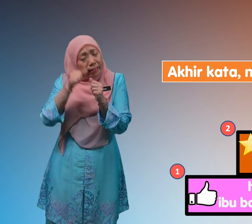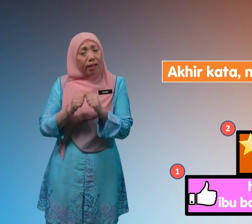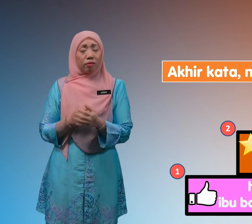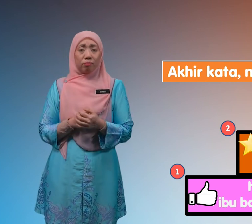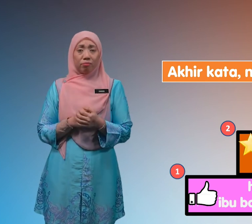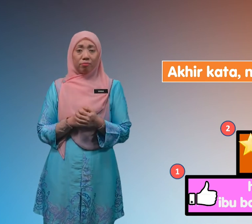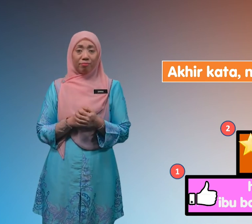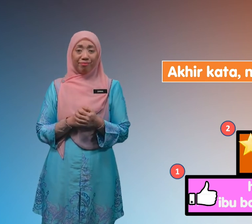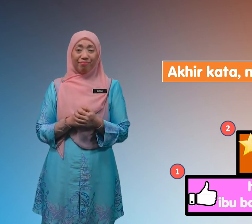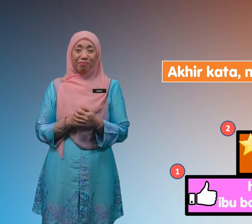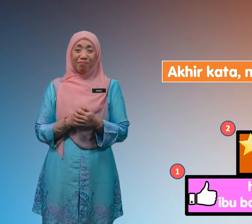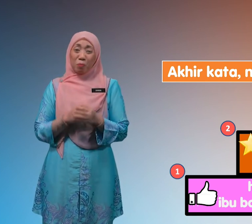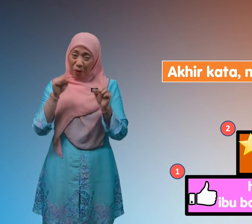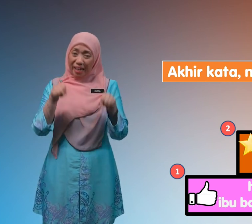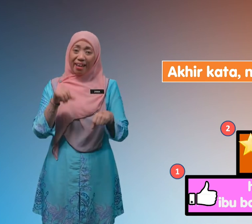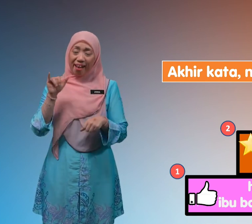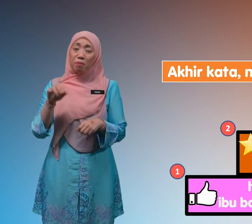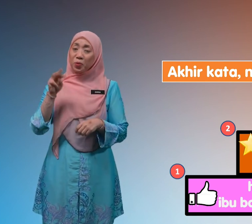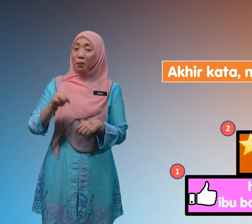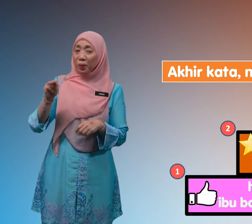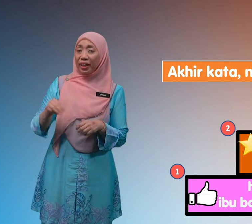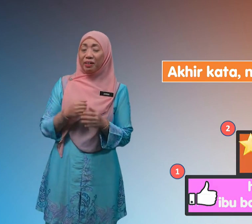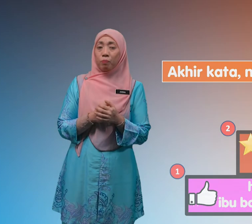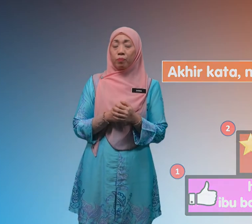ingat. Boleh ya, murid-murid?